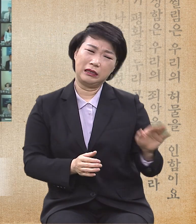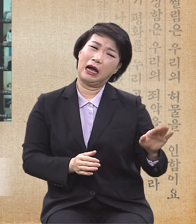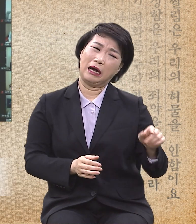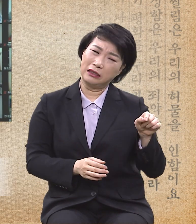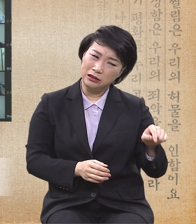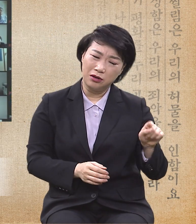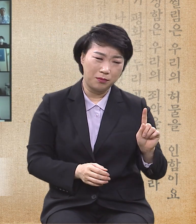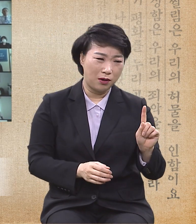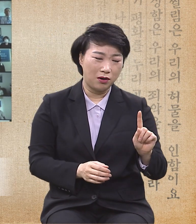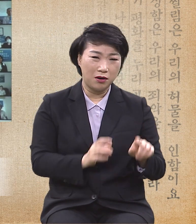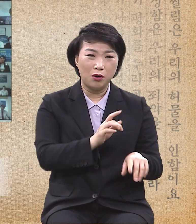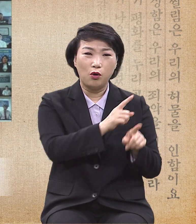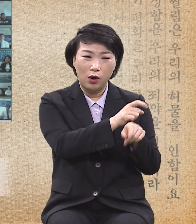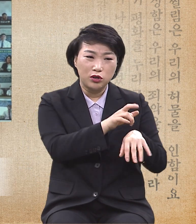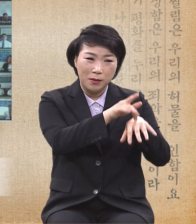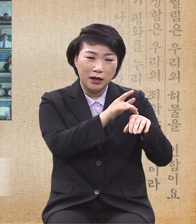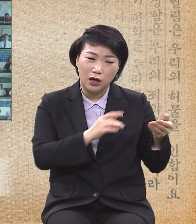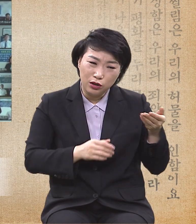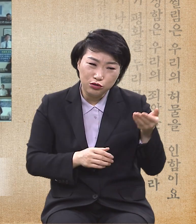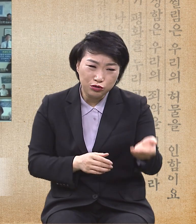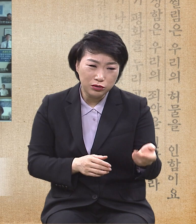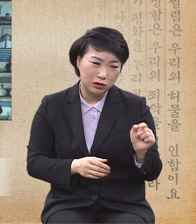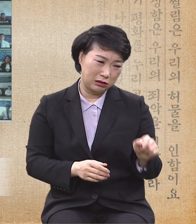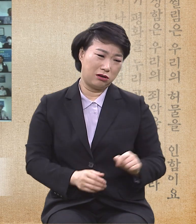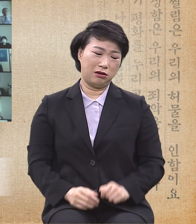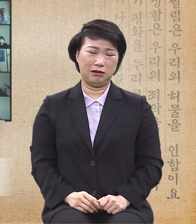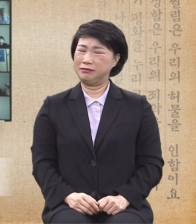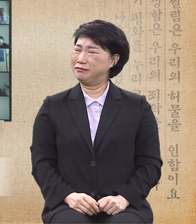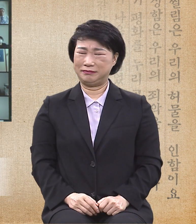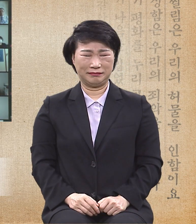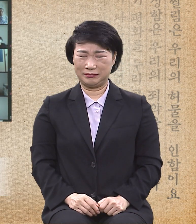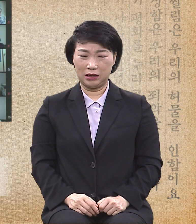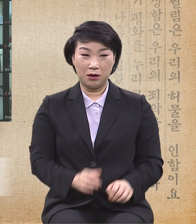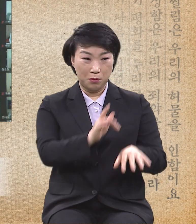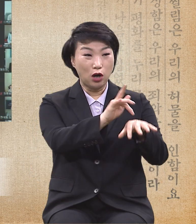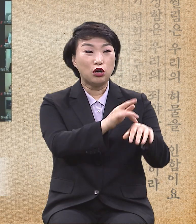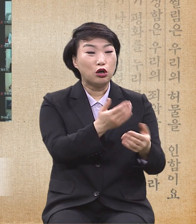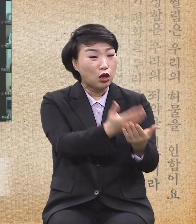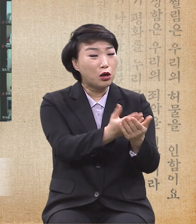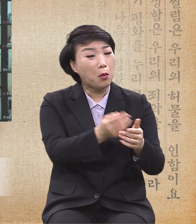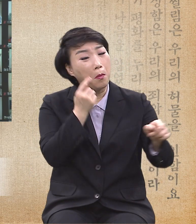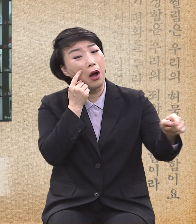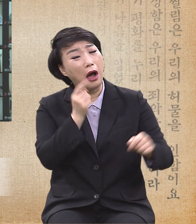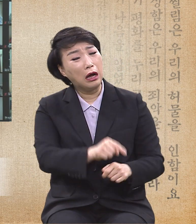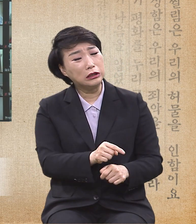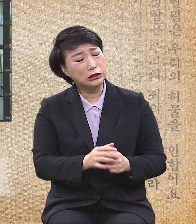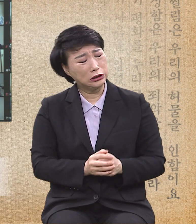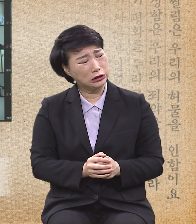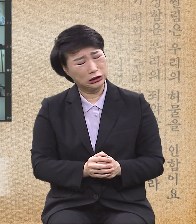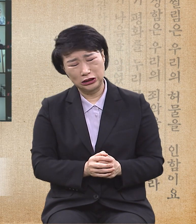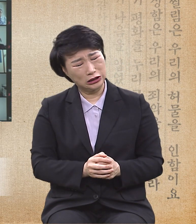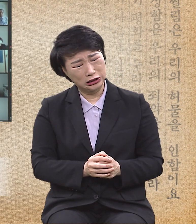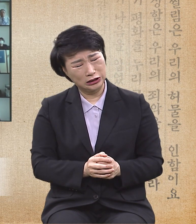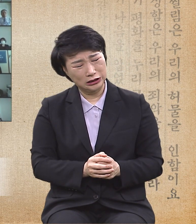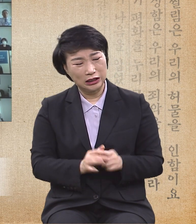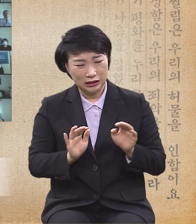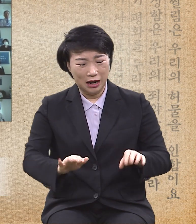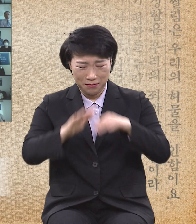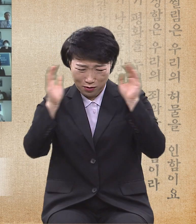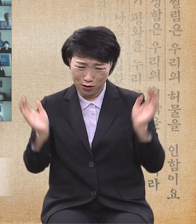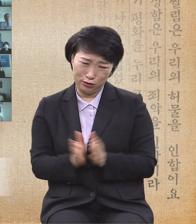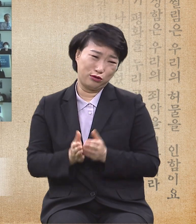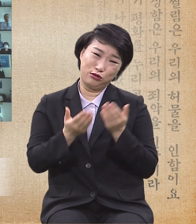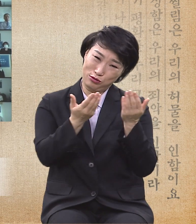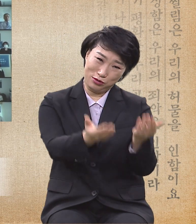그거는 마귀가 주는 거야. 마귀 보고 달라고 그래요. 나는 너에게 다